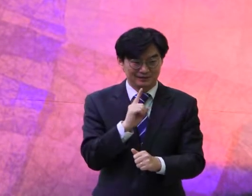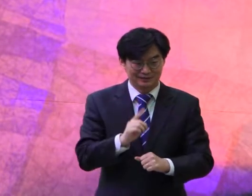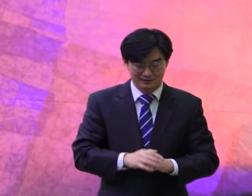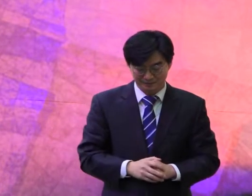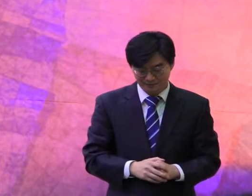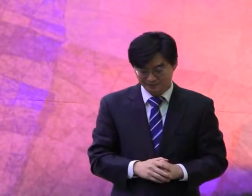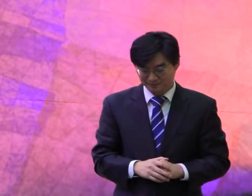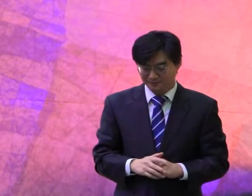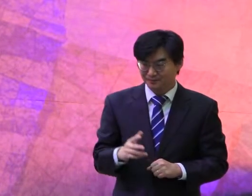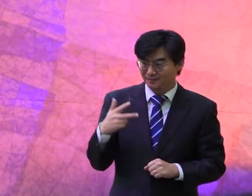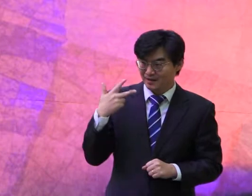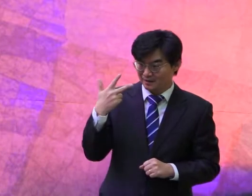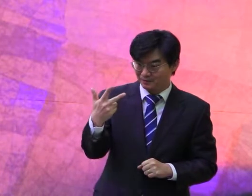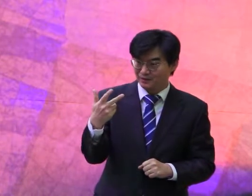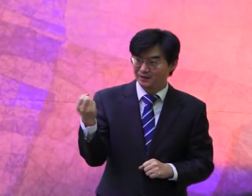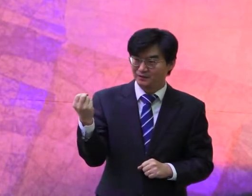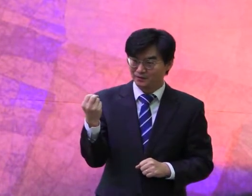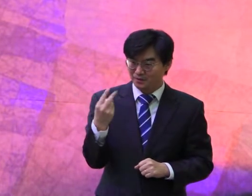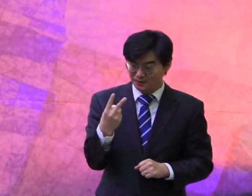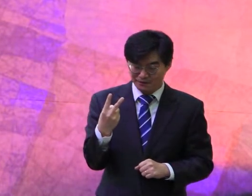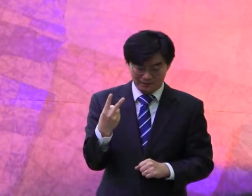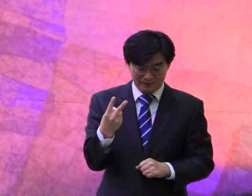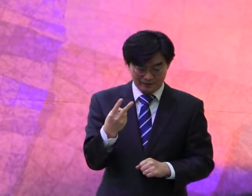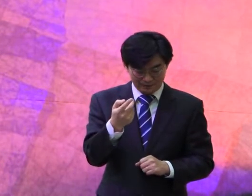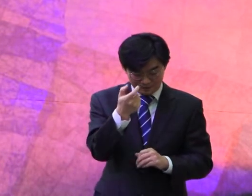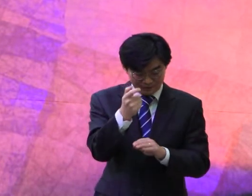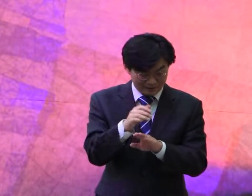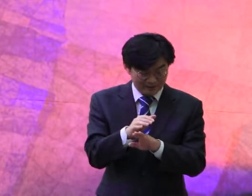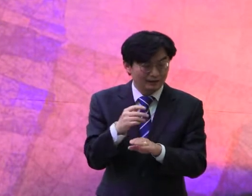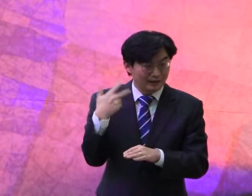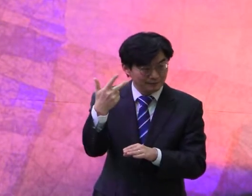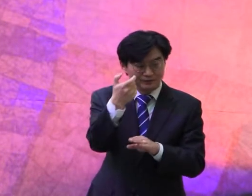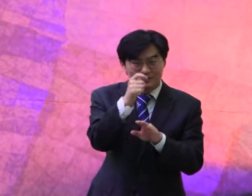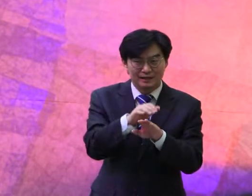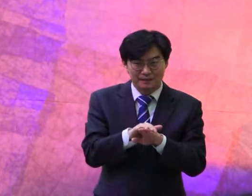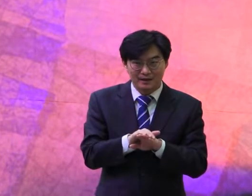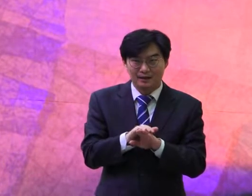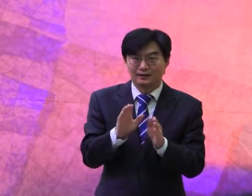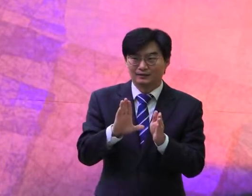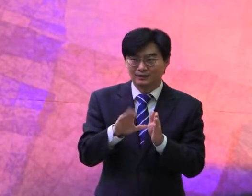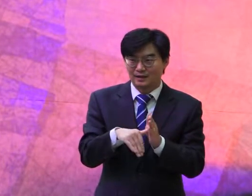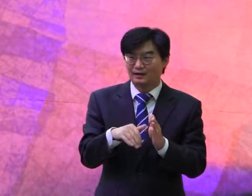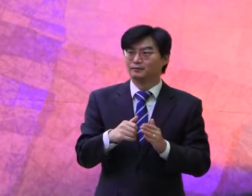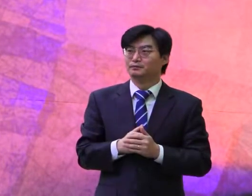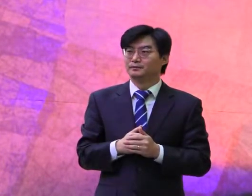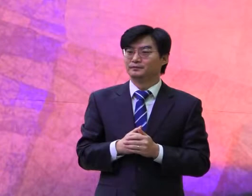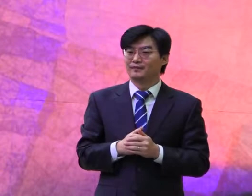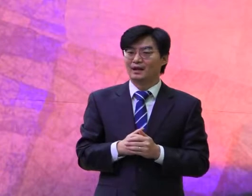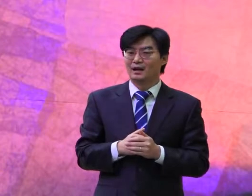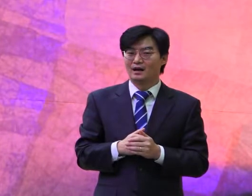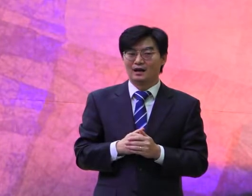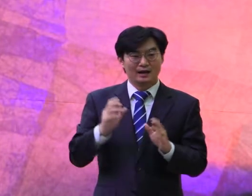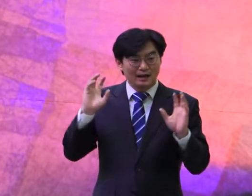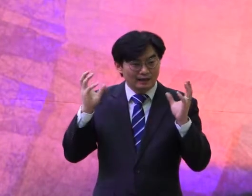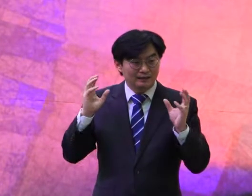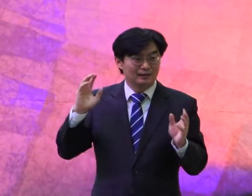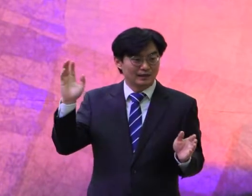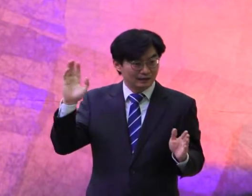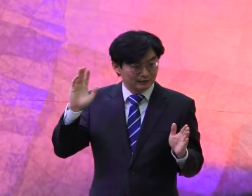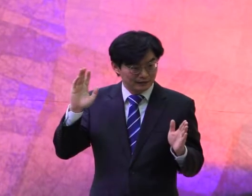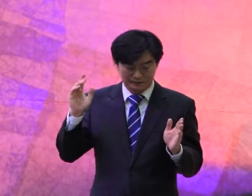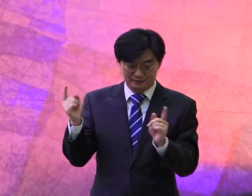다음 주일 오전 경건의 예배 시간부터 해서 예배를 다 마치고 여러분 돌아가실 때까지 로비에서 이렇게 연결하는